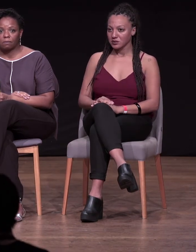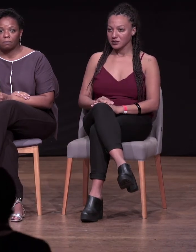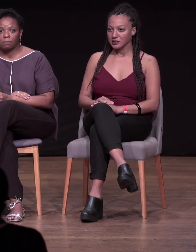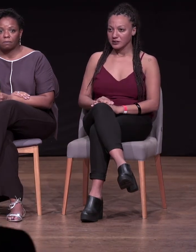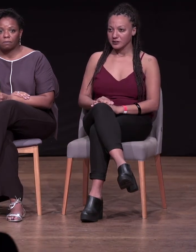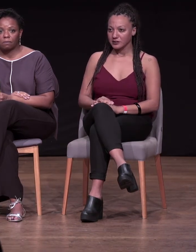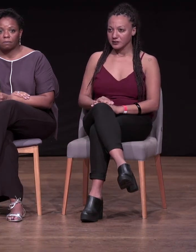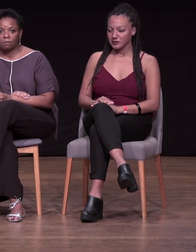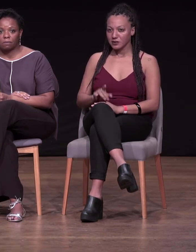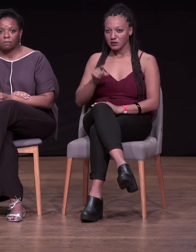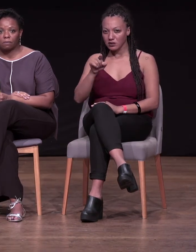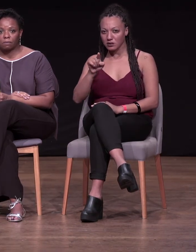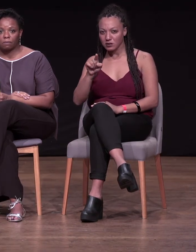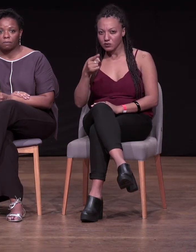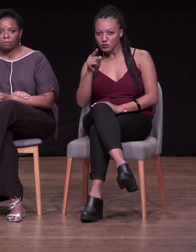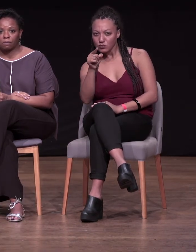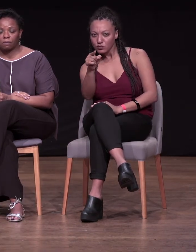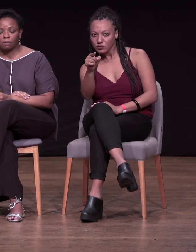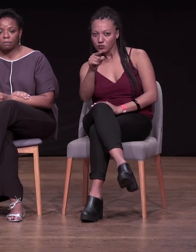Ali no fundo, Lucas, ó,